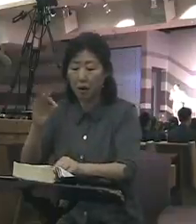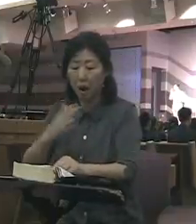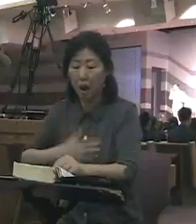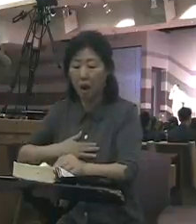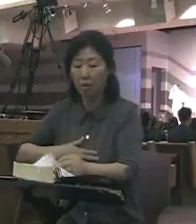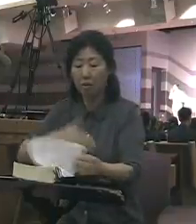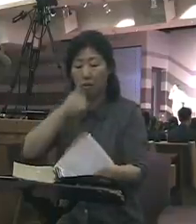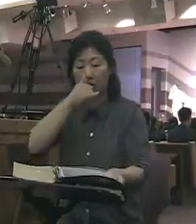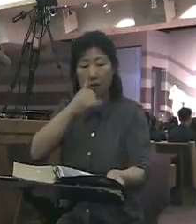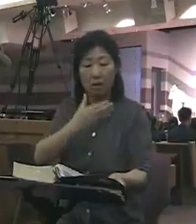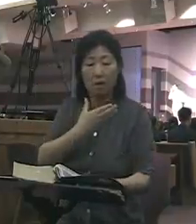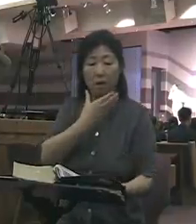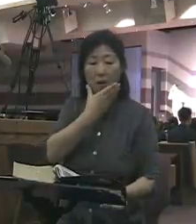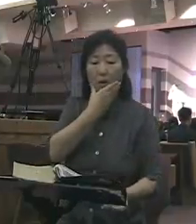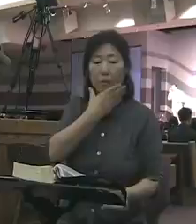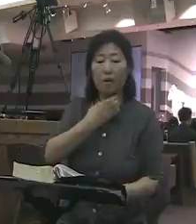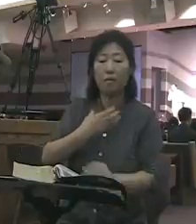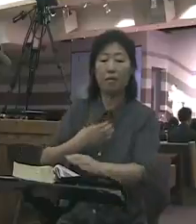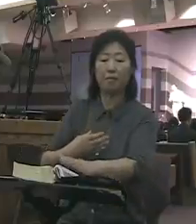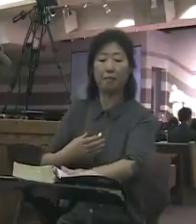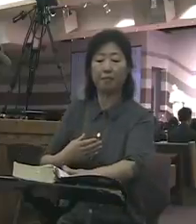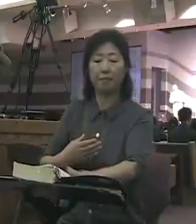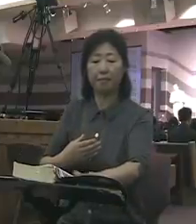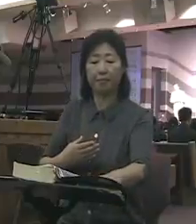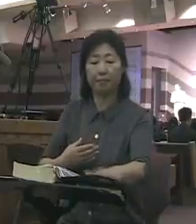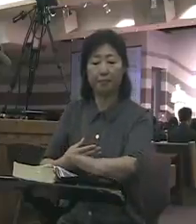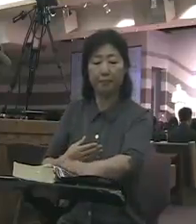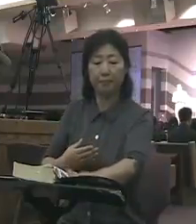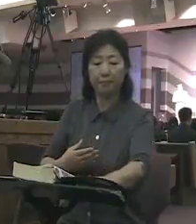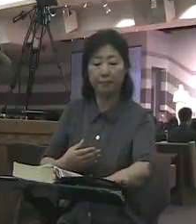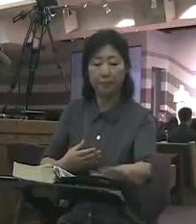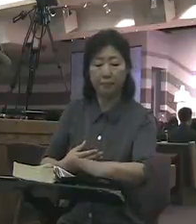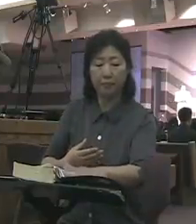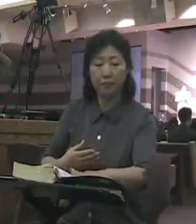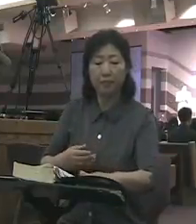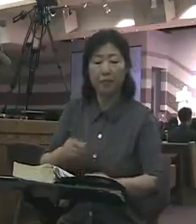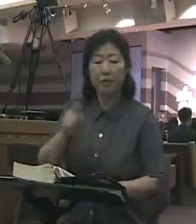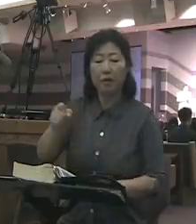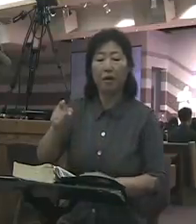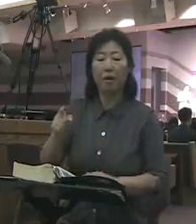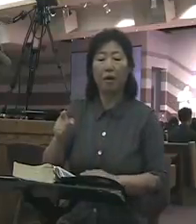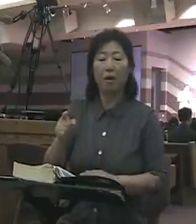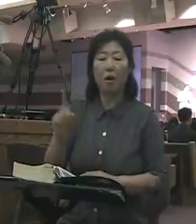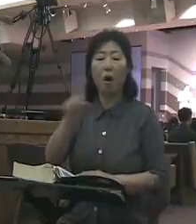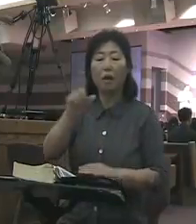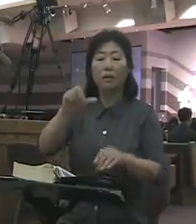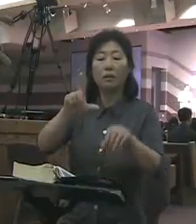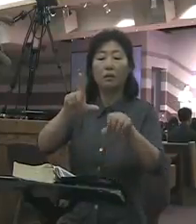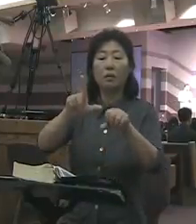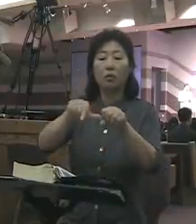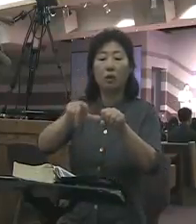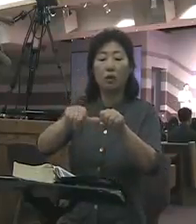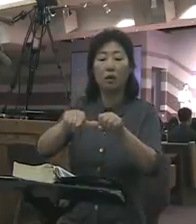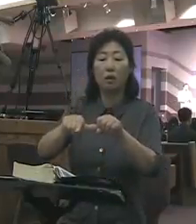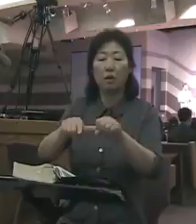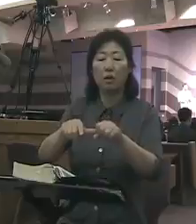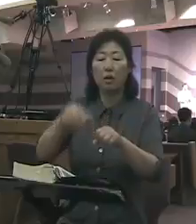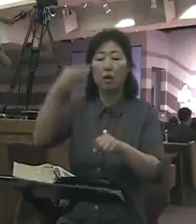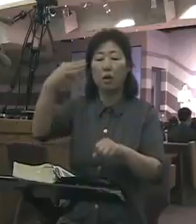한번 보실까요? 아브라함의 경우 그도 어느 한순간에는 롯처럼